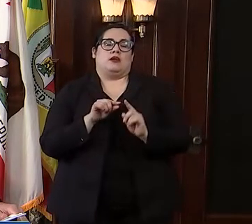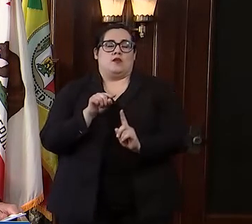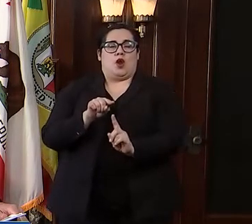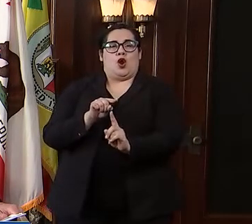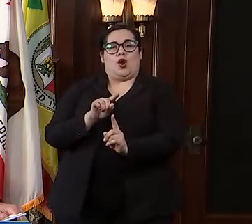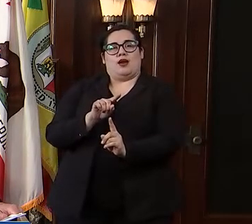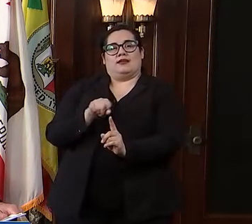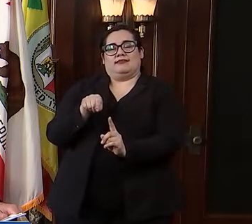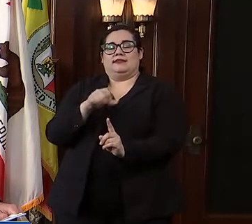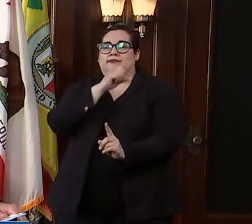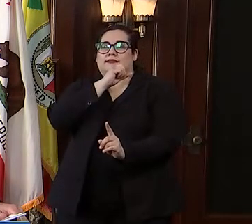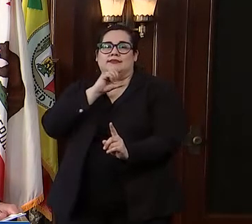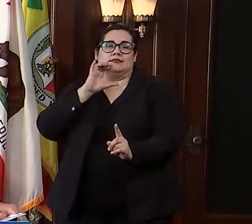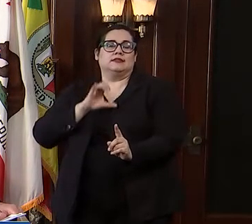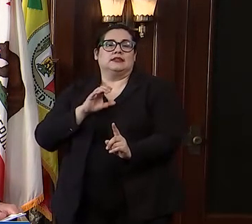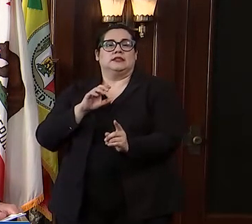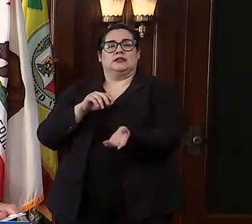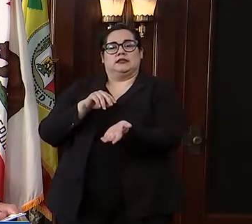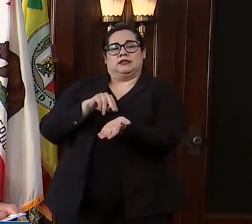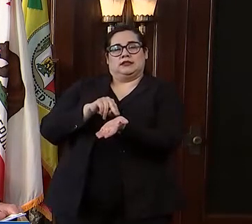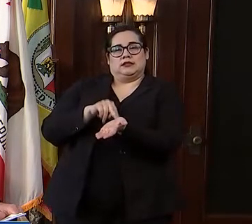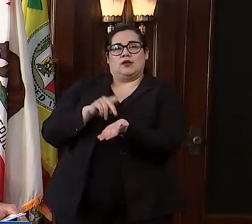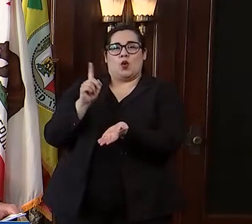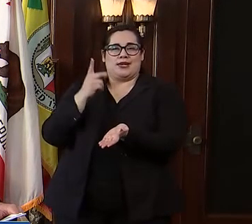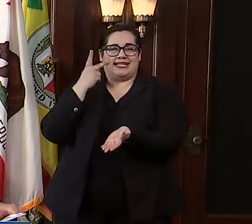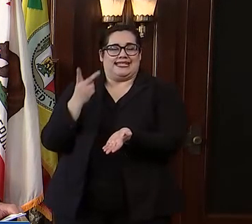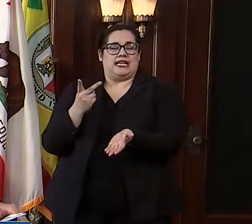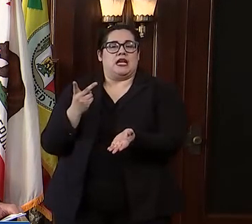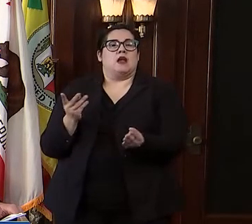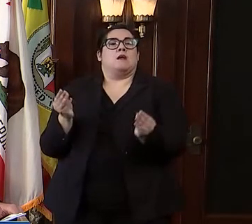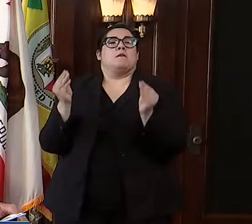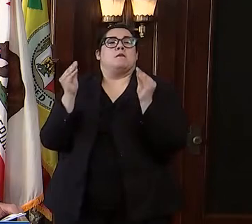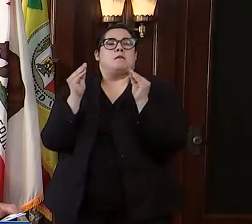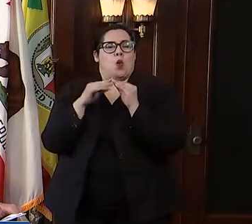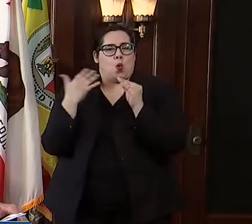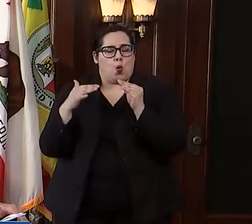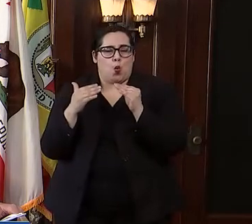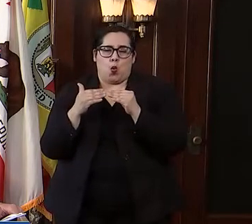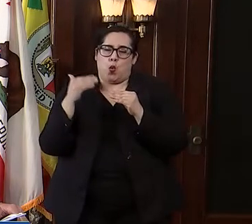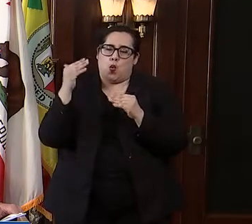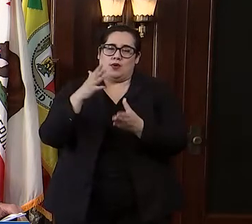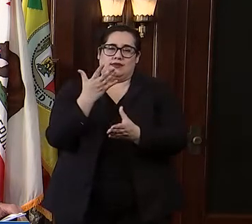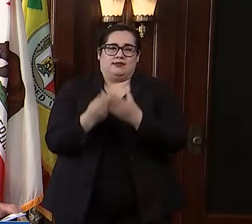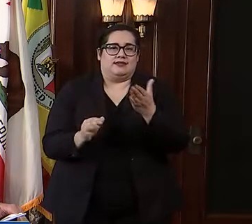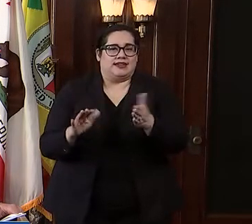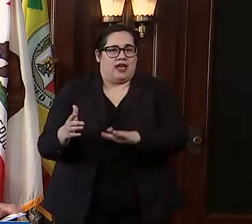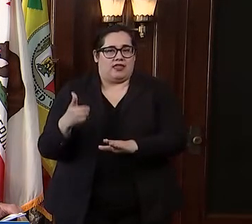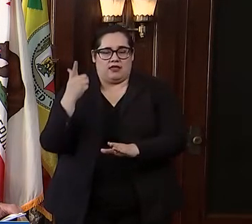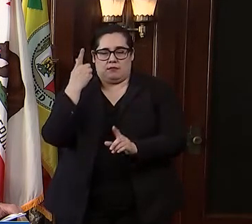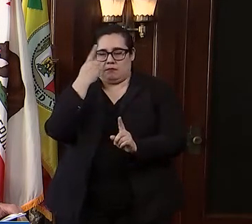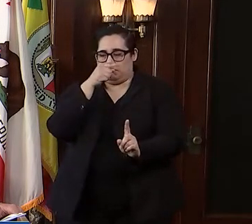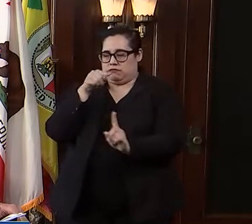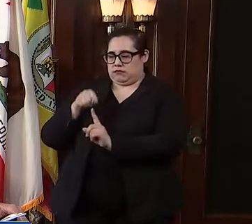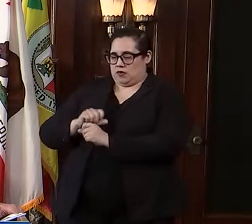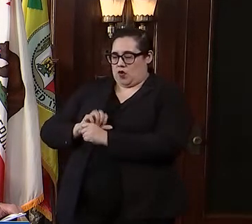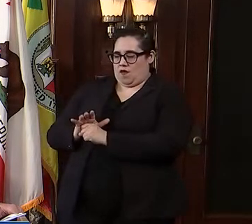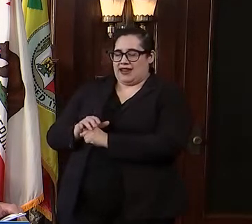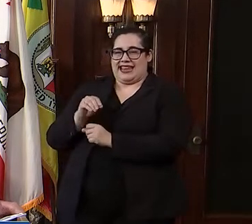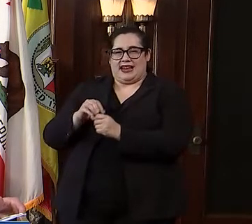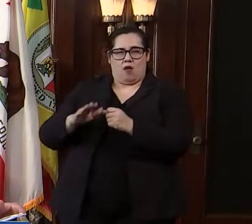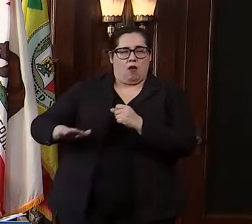cuidados especializados donde hemos visto más de la mitad de muertes por COVID-19 en el